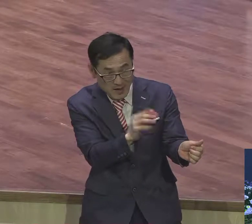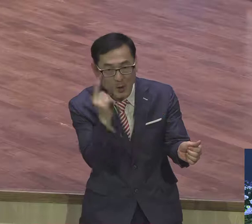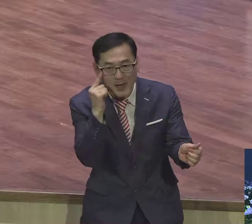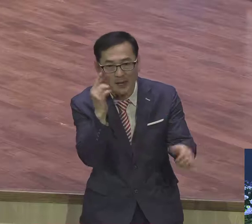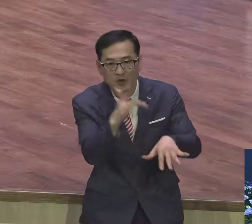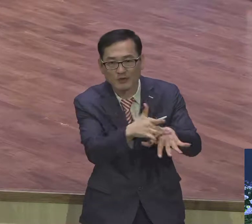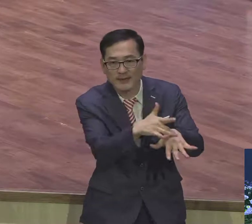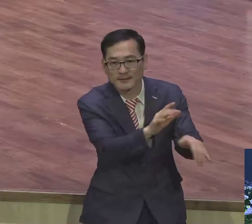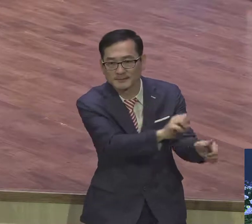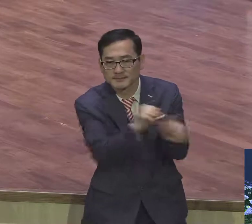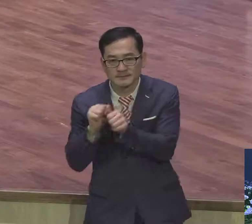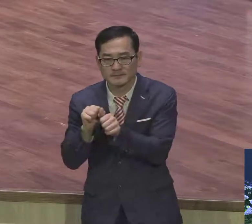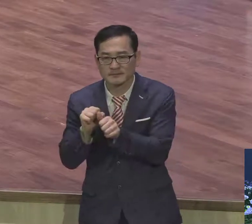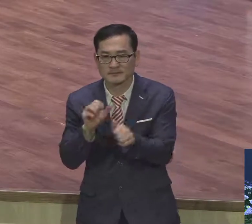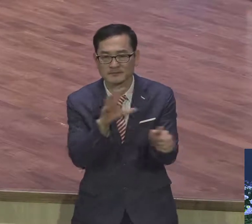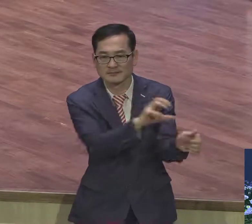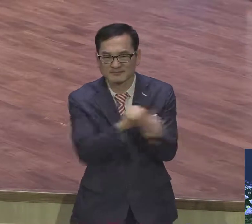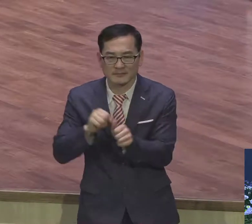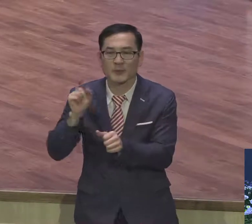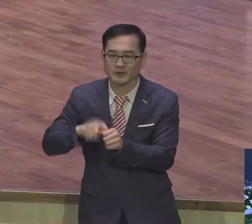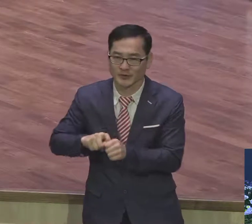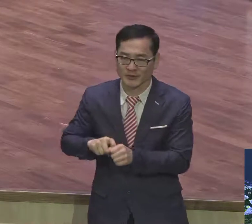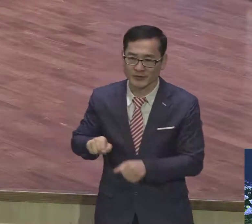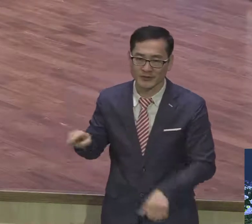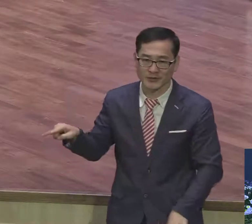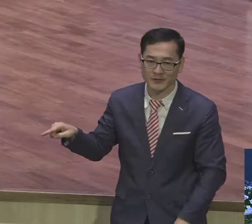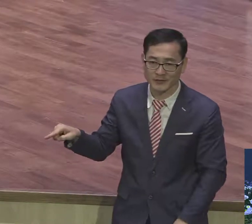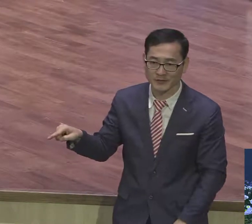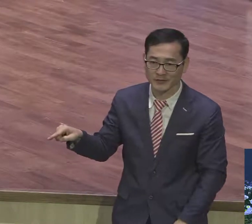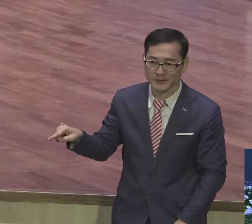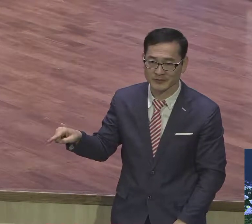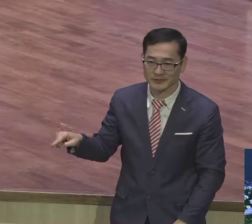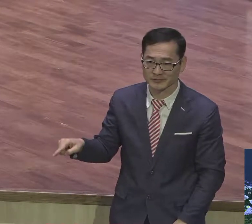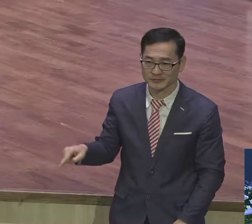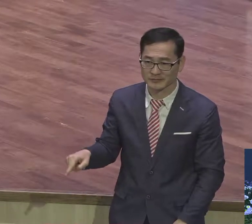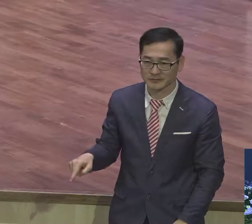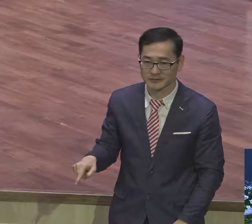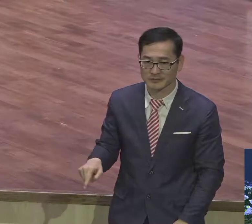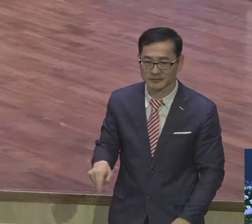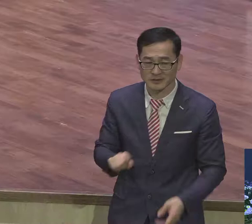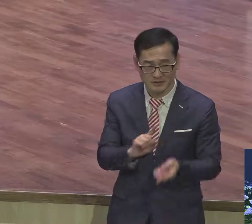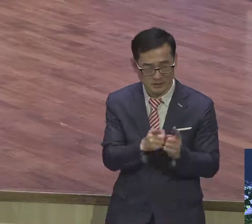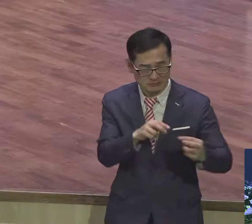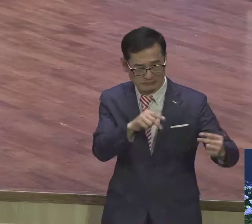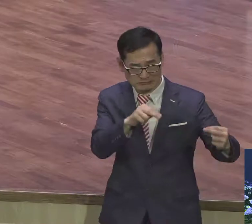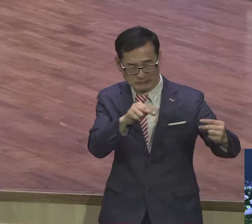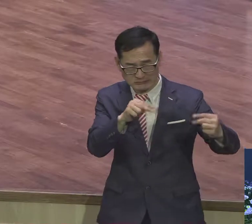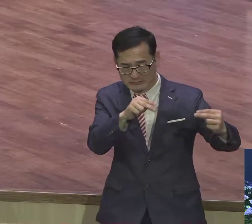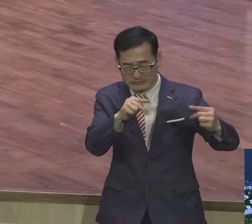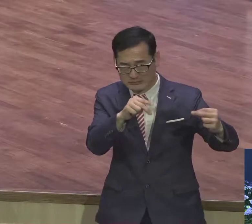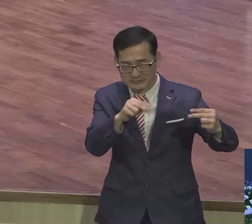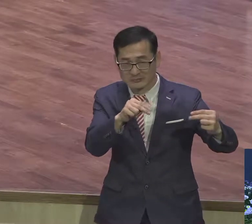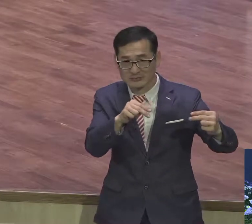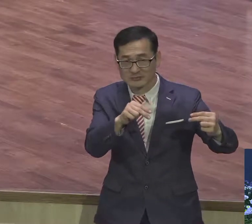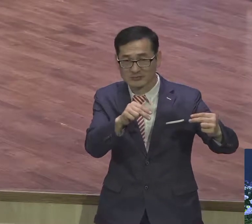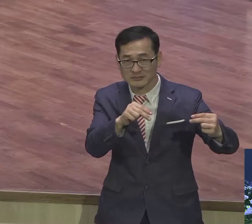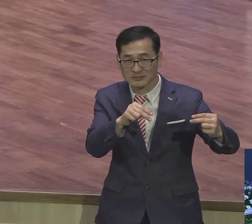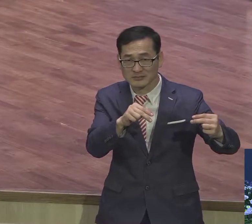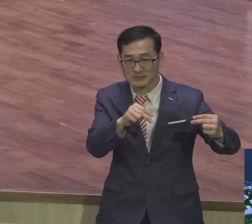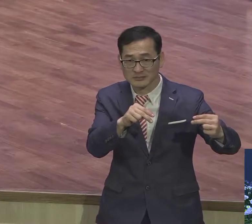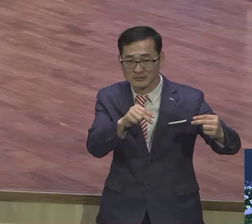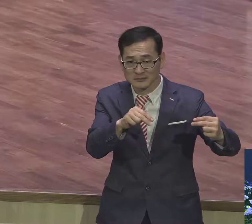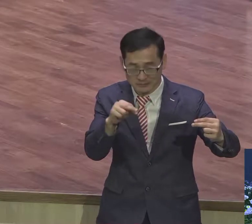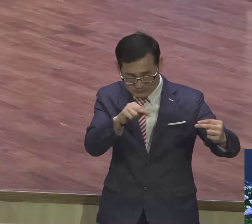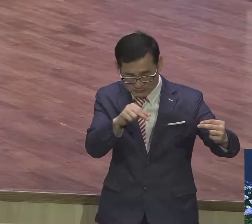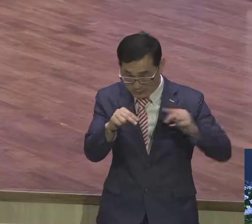말입니다 각각 다 옳은 이 근거를 가지고 서로 비판하고 논쟁하자면 결국은 뭐요 비판하고 논쟁하는 자기 나름대로